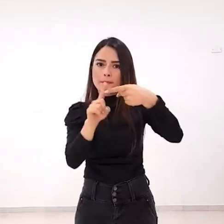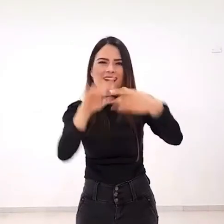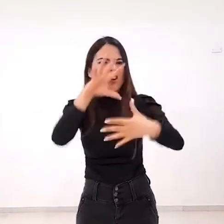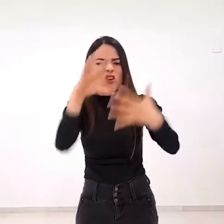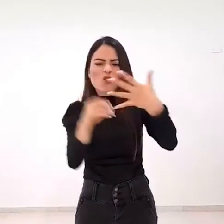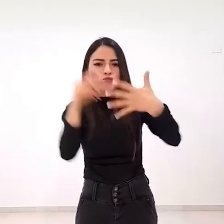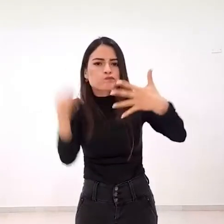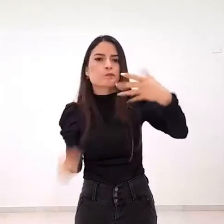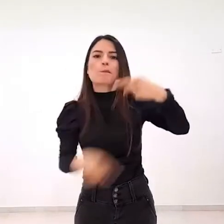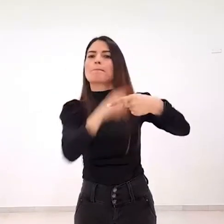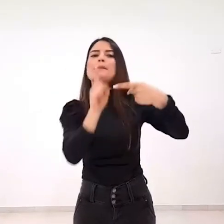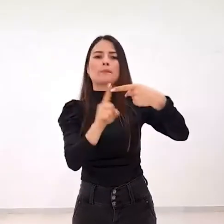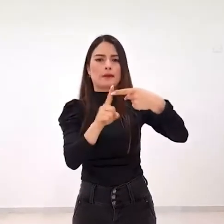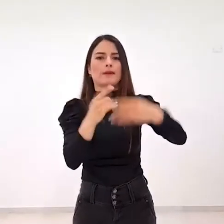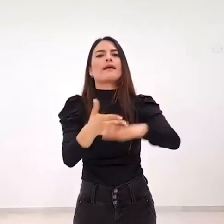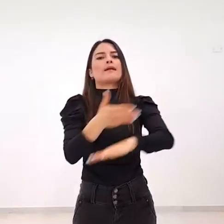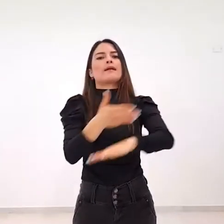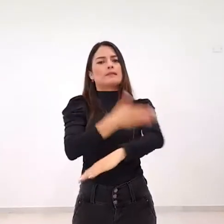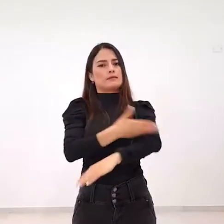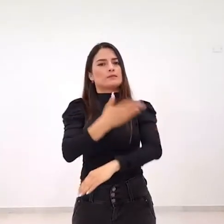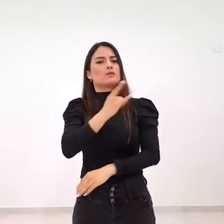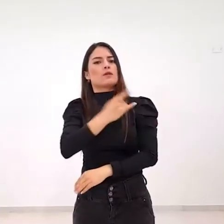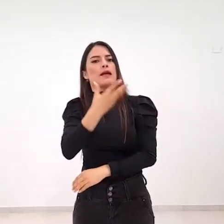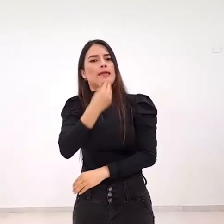ese es